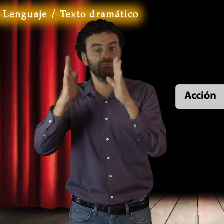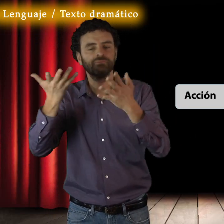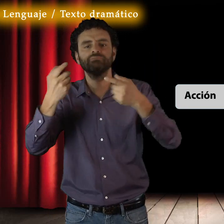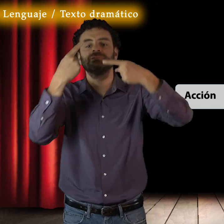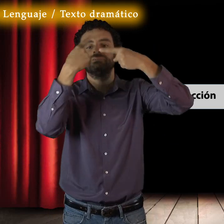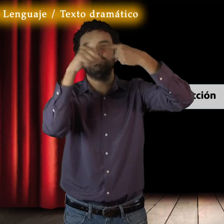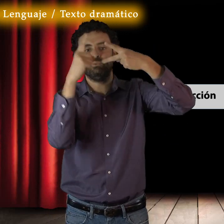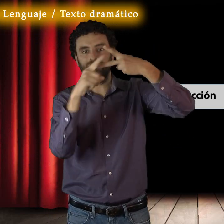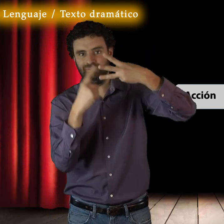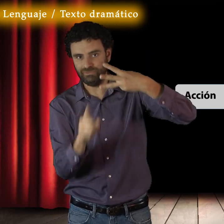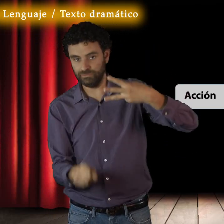secuencias